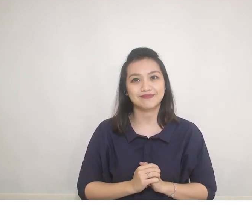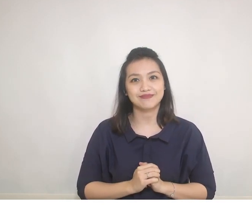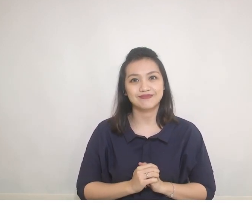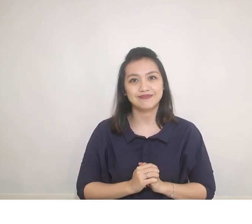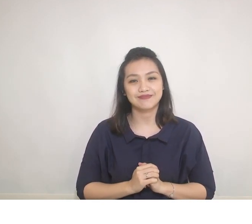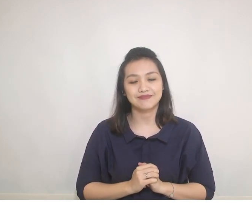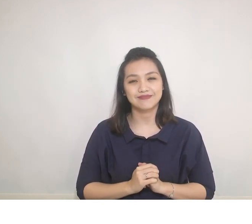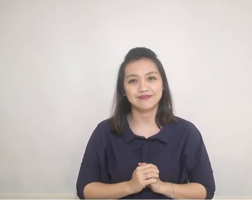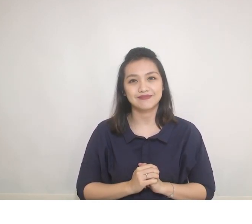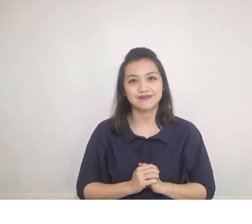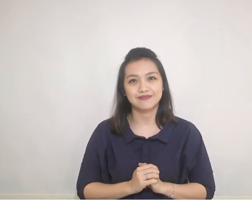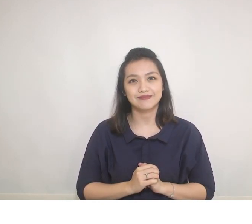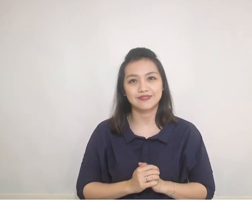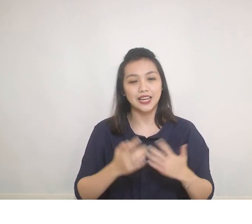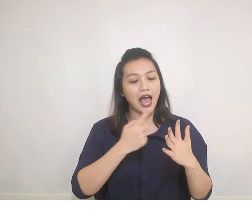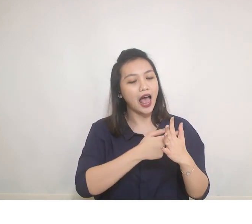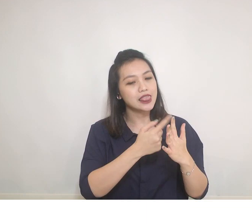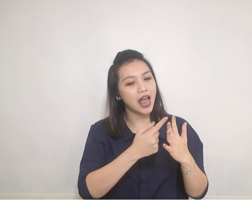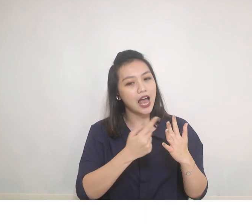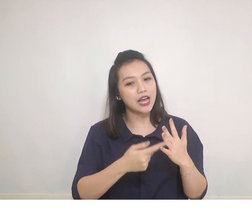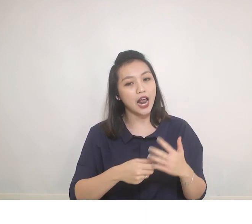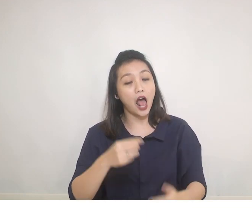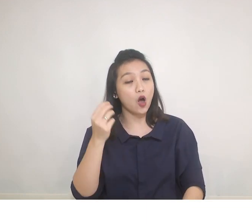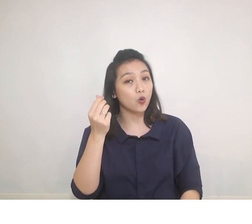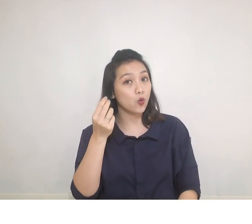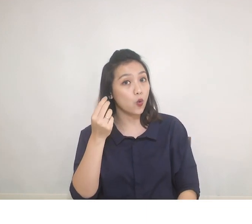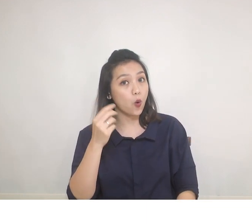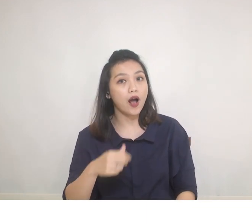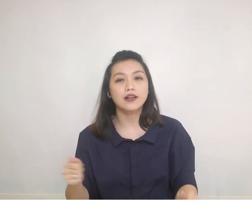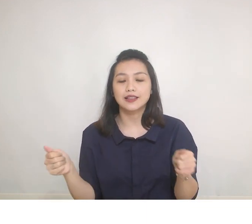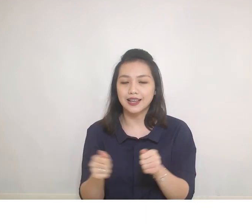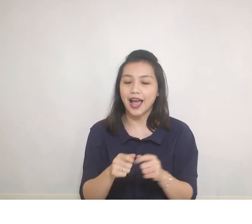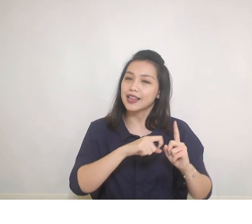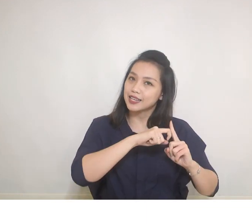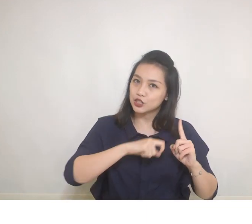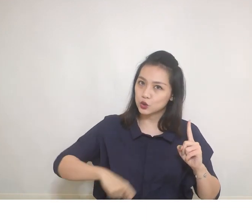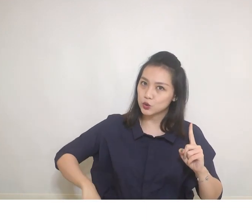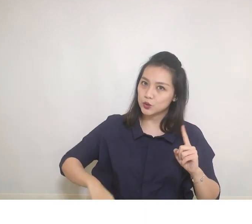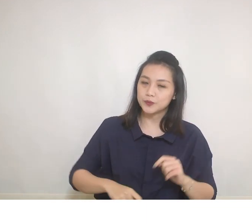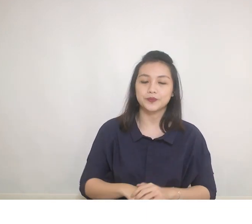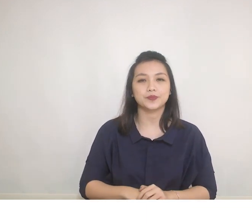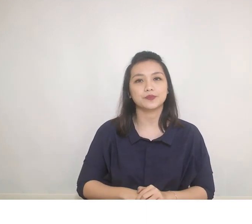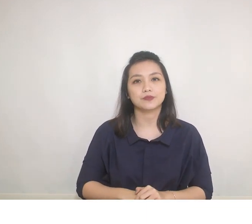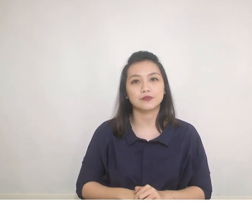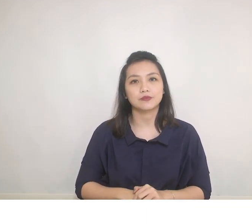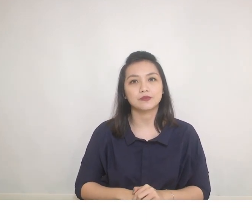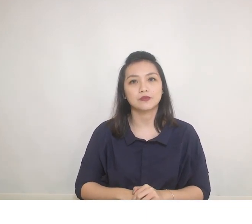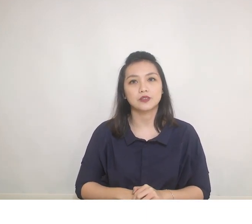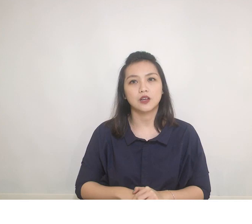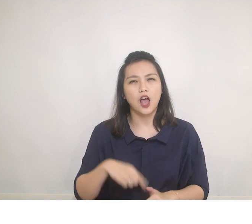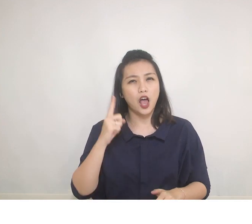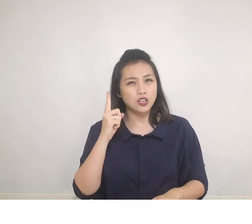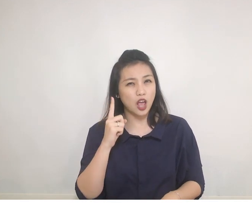antara uang atau mamon di Alkitab dengan Kristus. Kata-katanya demikian. Seorang